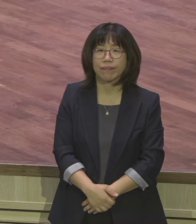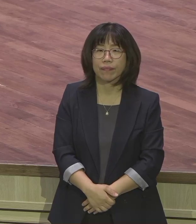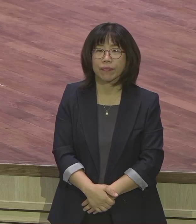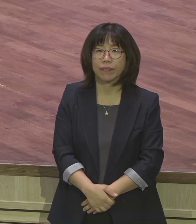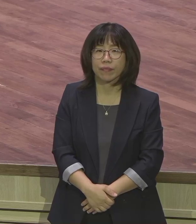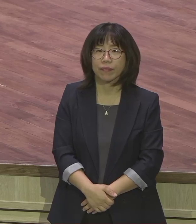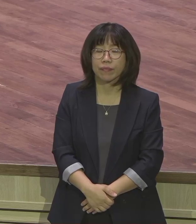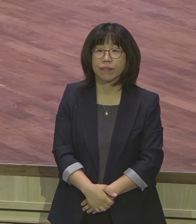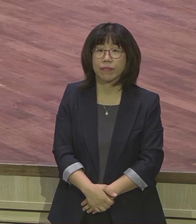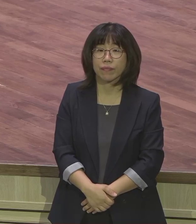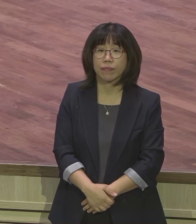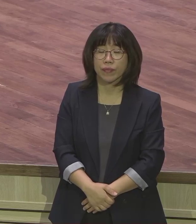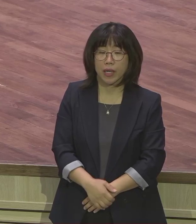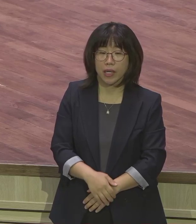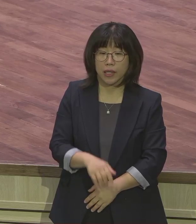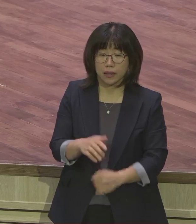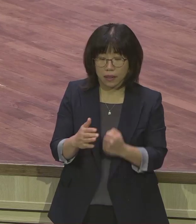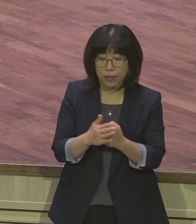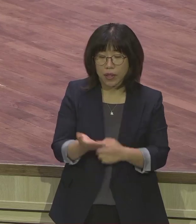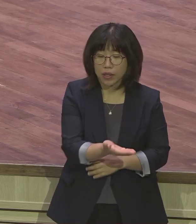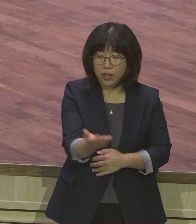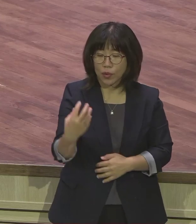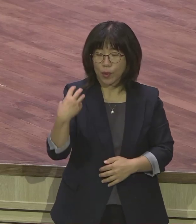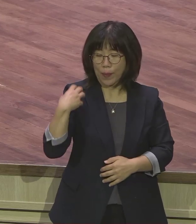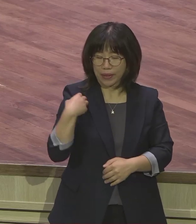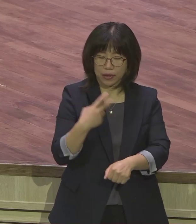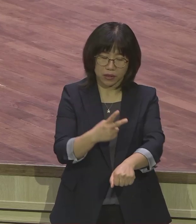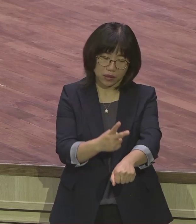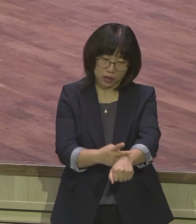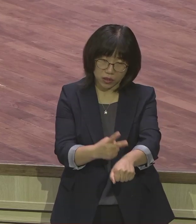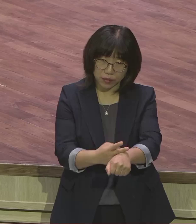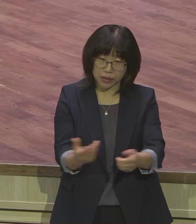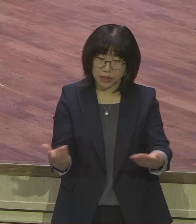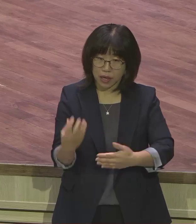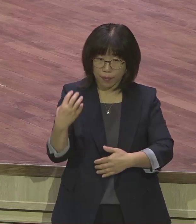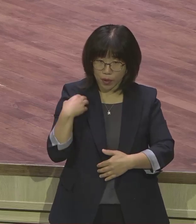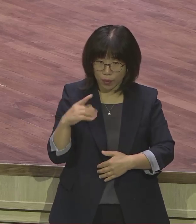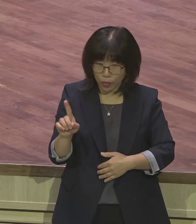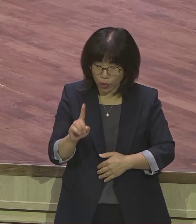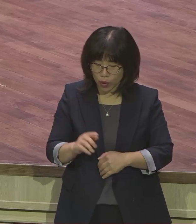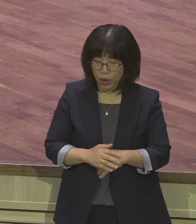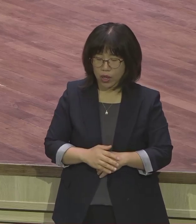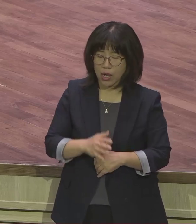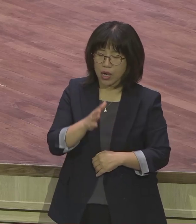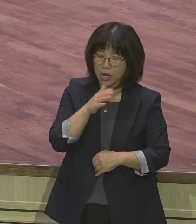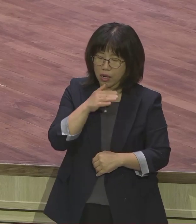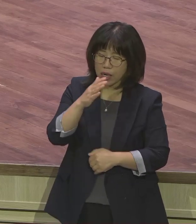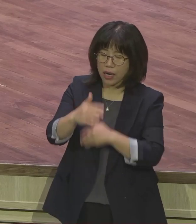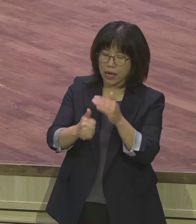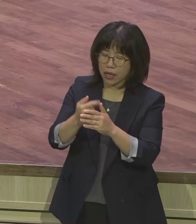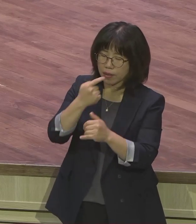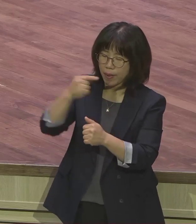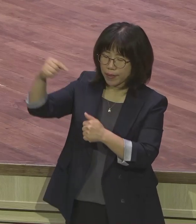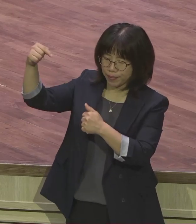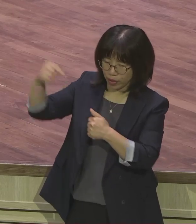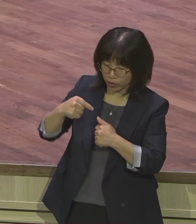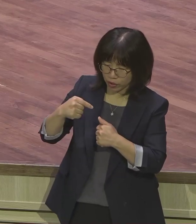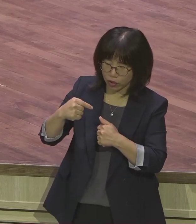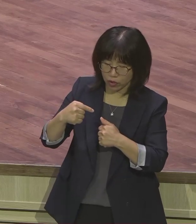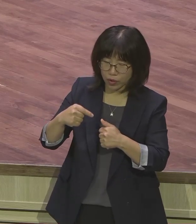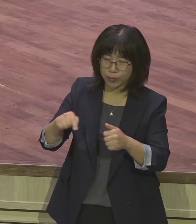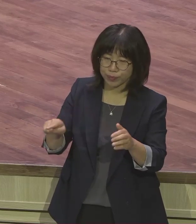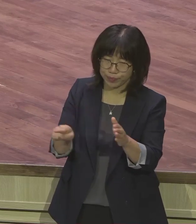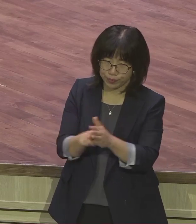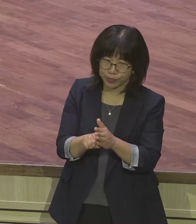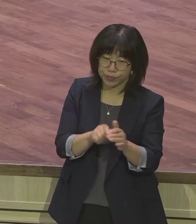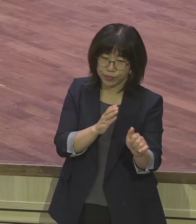그러니까 내가 하는 이 교사의 사명이 너무너무 천명이라고 받으시기 바랍니다. 그거를